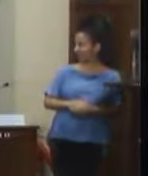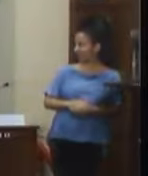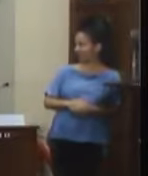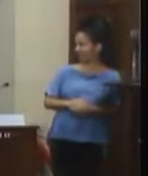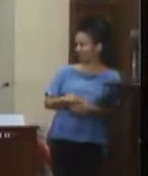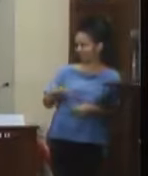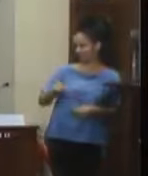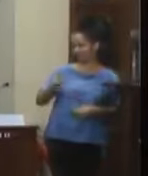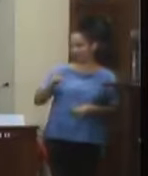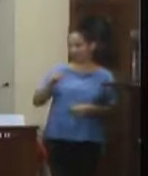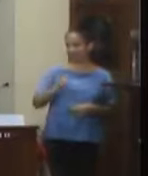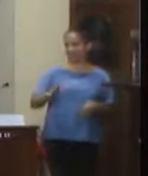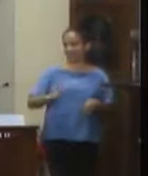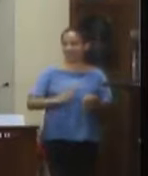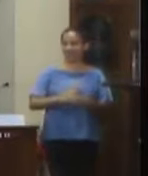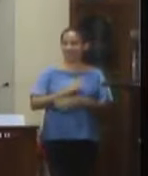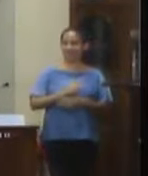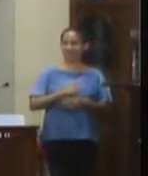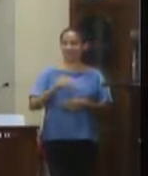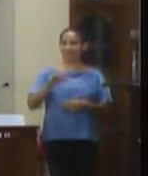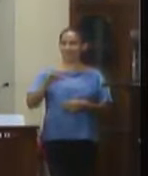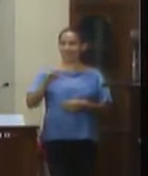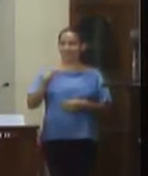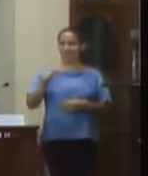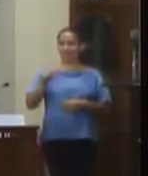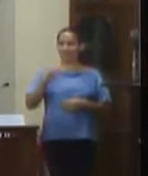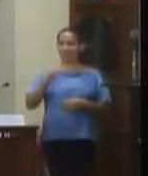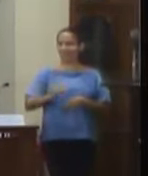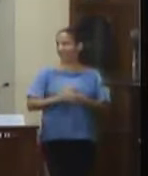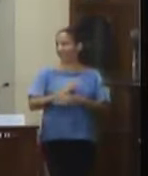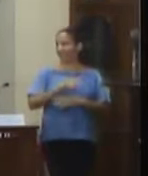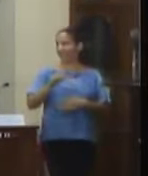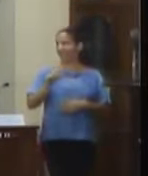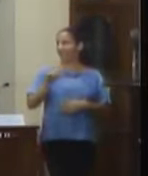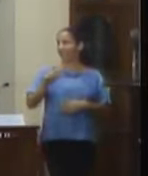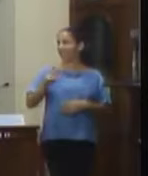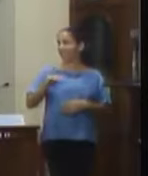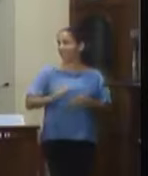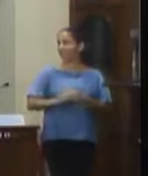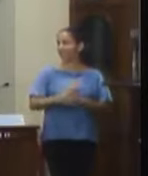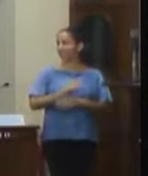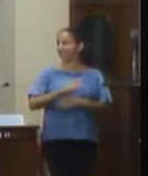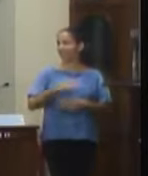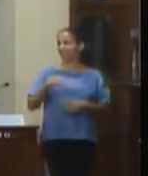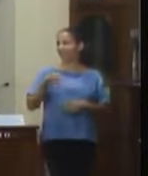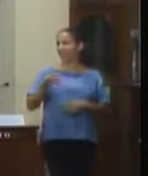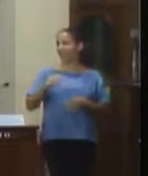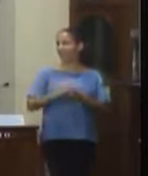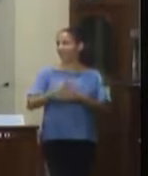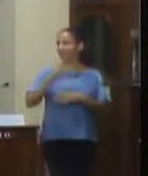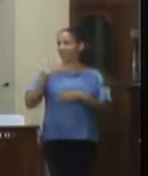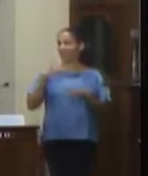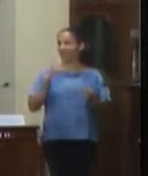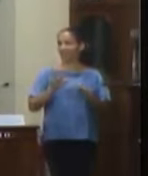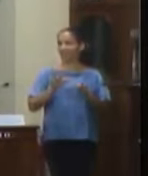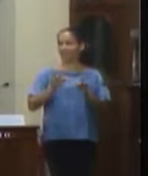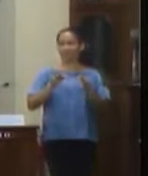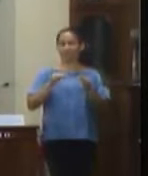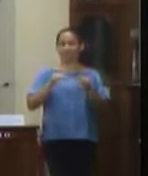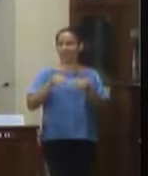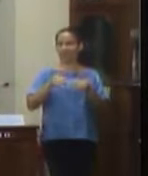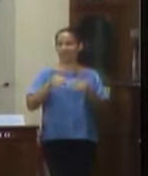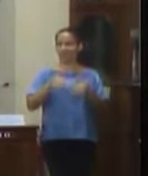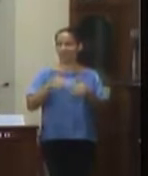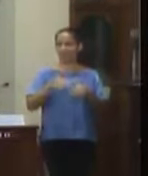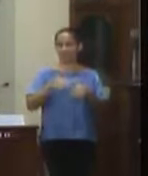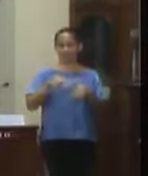Professor Rafael Tavares. Aprovo. Saulo, aprovo. Silvio Graça. Aprovado por unanimidade, senhores e senhoras vereadores